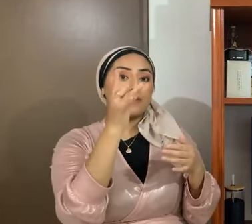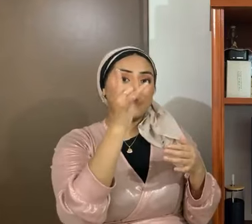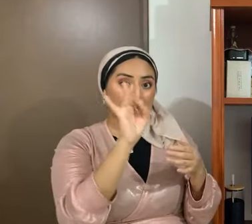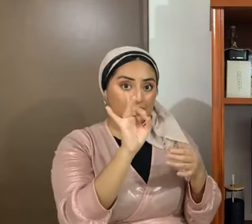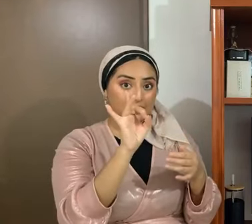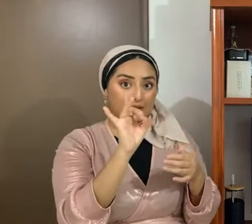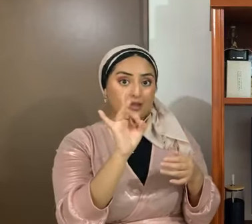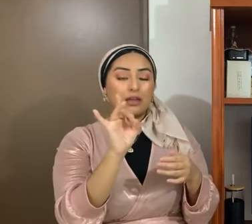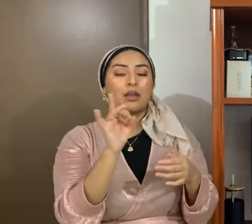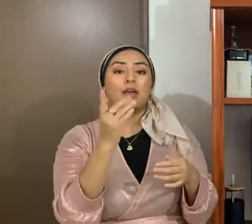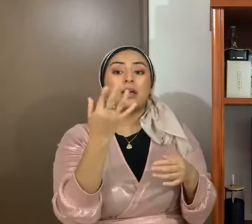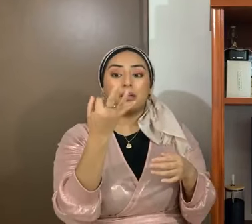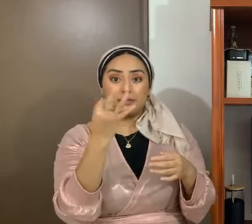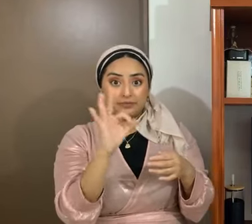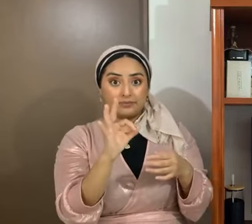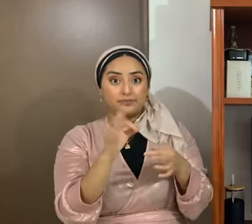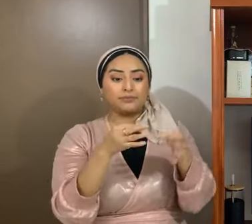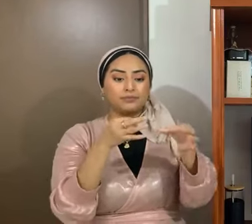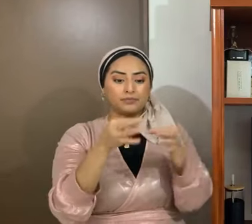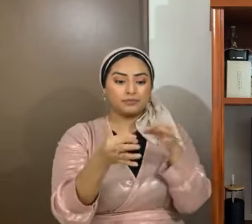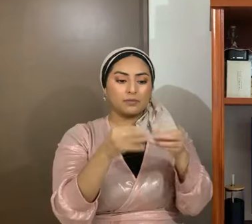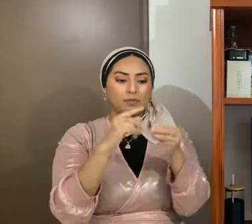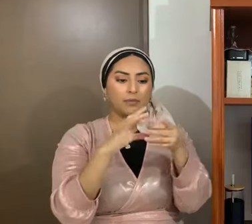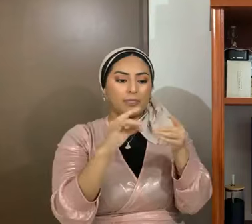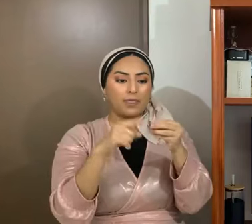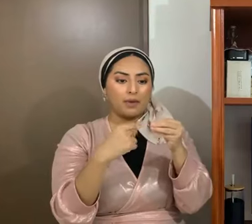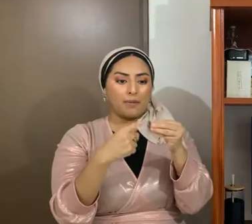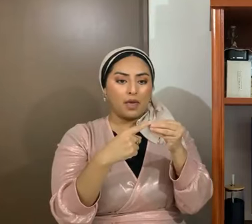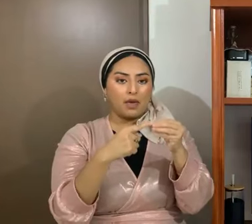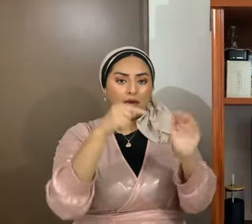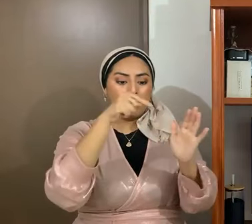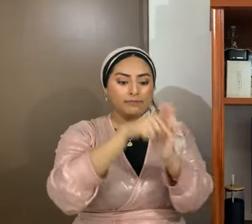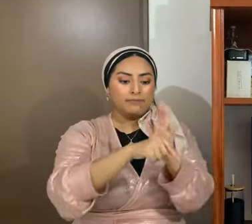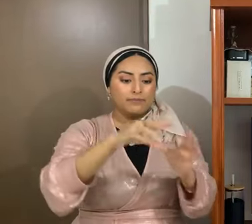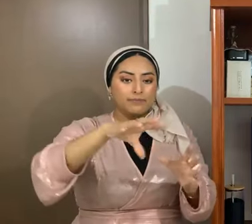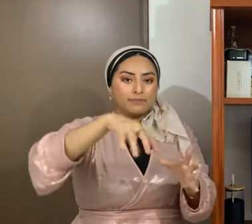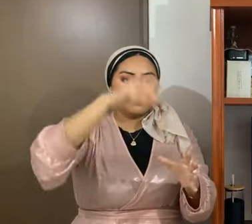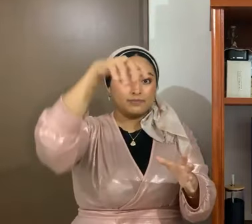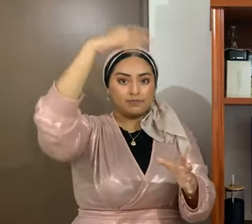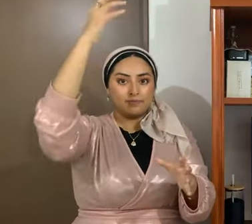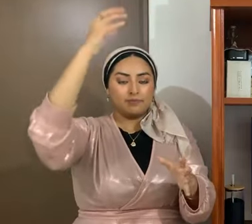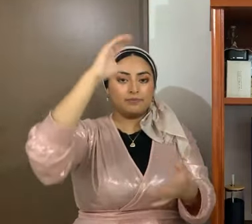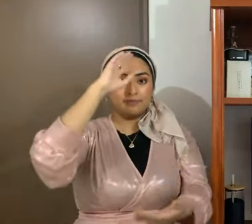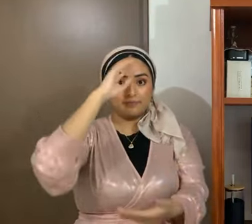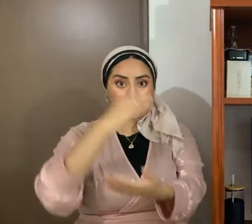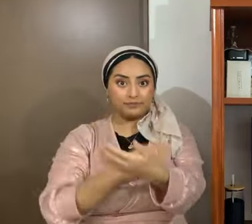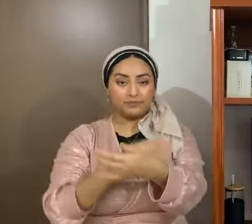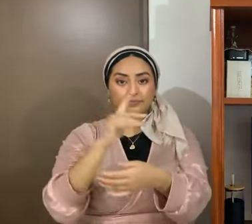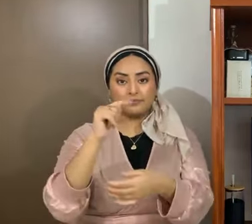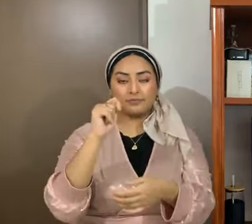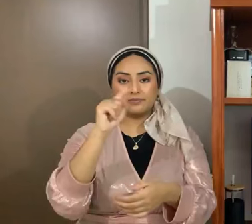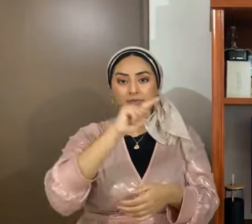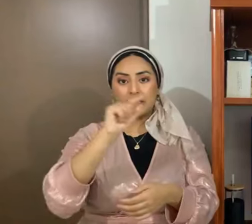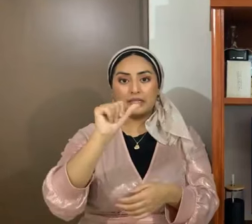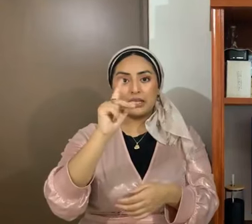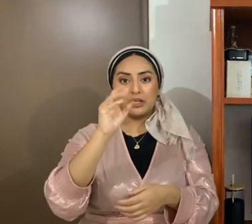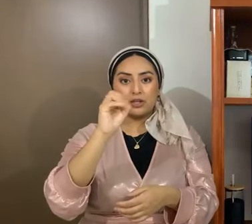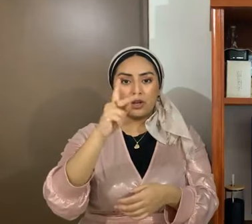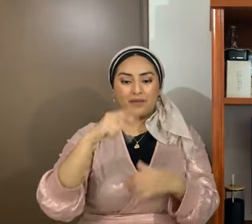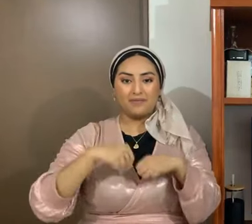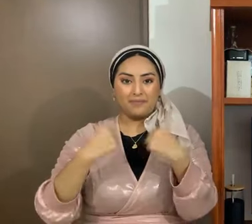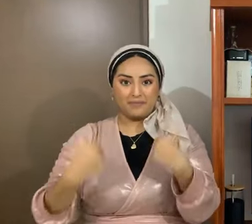18 y 19 habla acerca de los sacrificios que tendrían que hacer los hijos de Sadoc